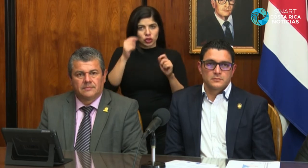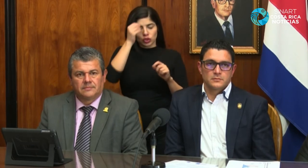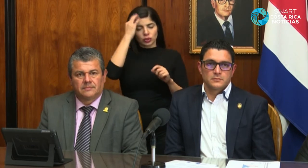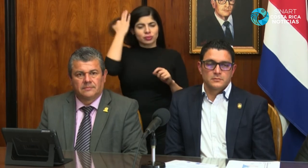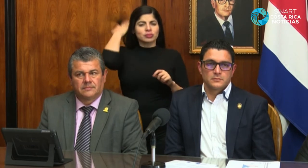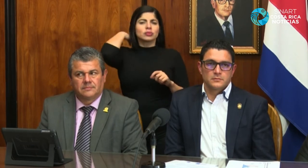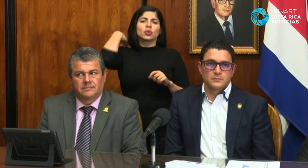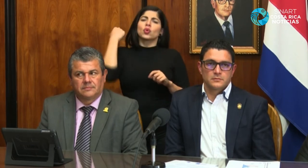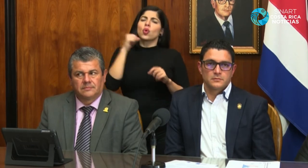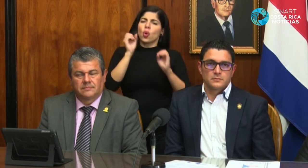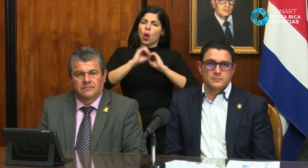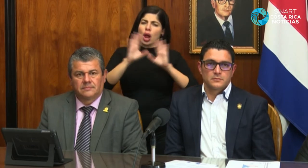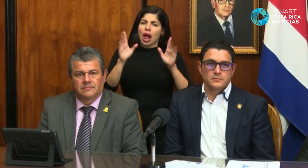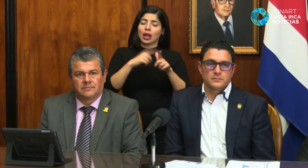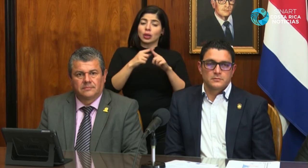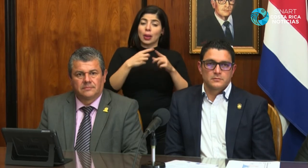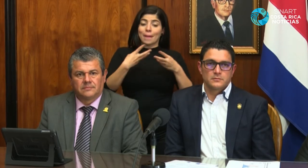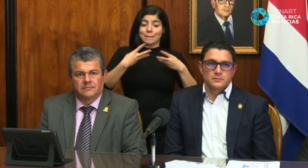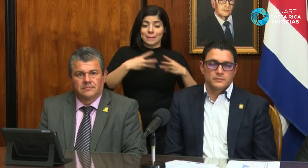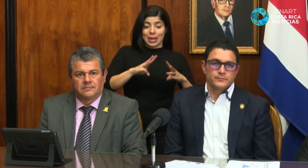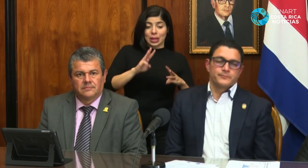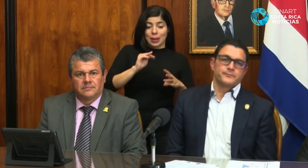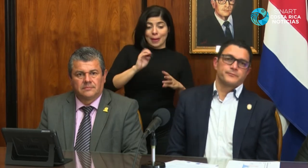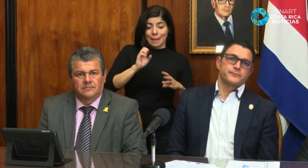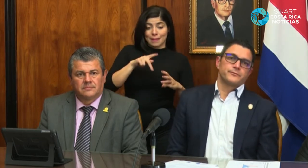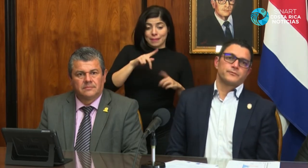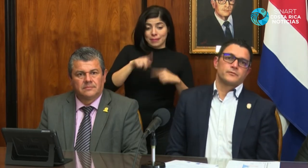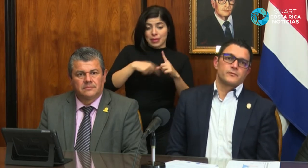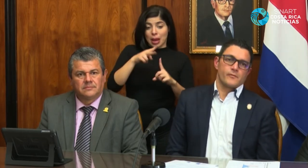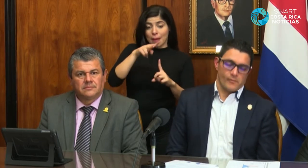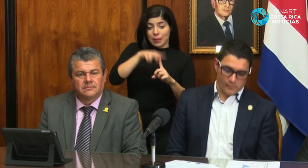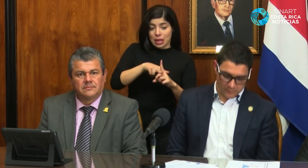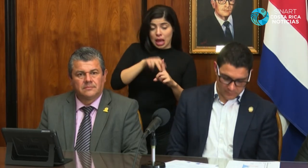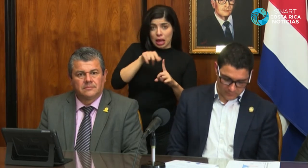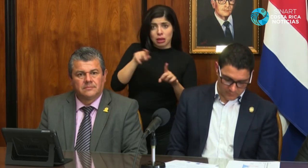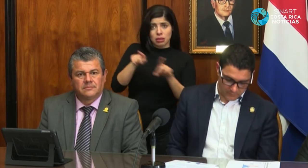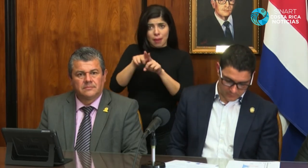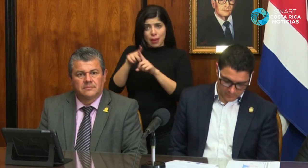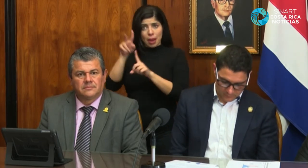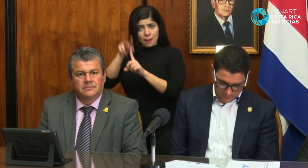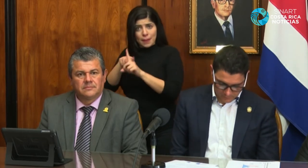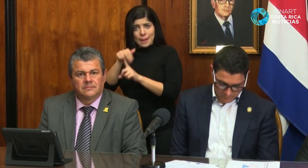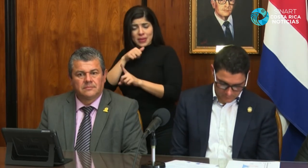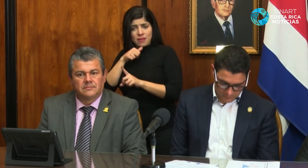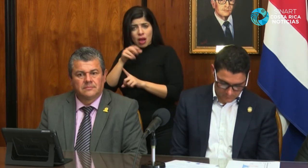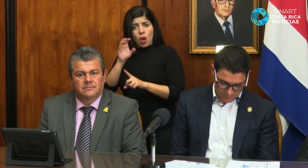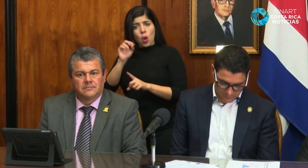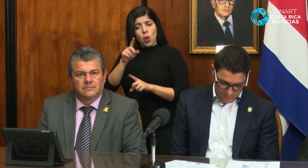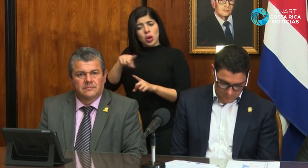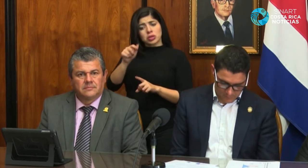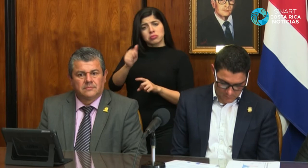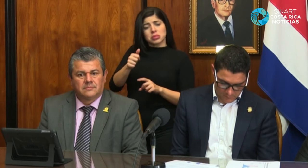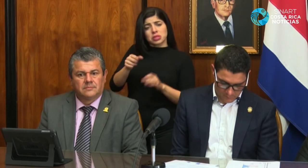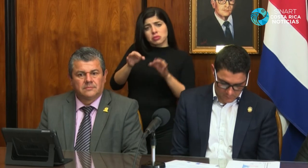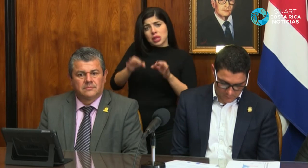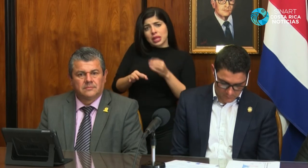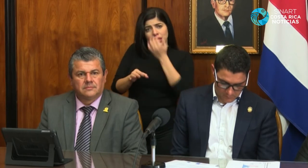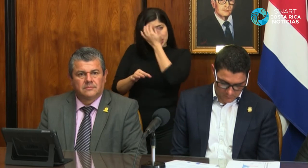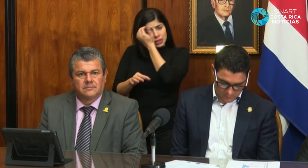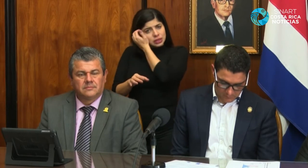me queda claro, entonces las medidas que tomen también se aplicarán para los centros privados o ellos podrán tomar la